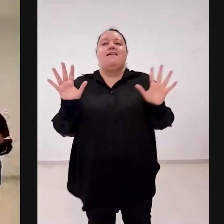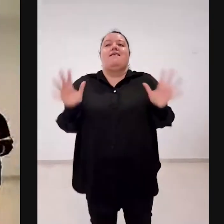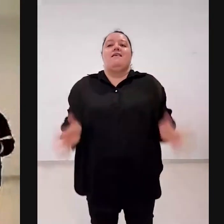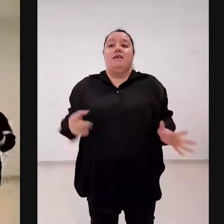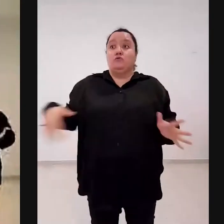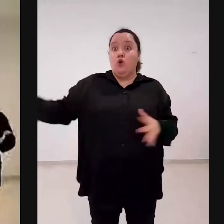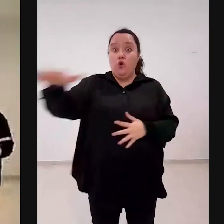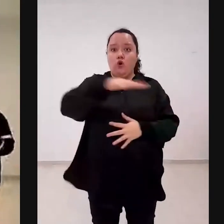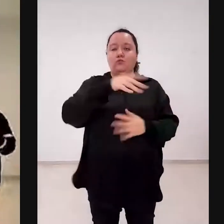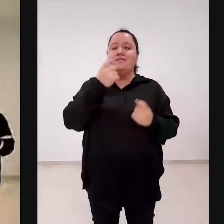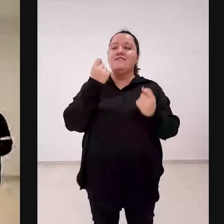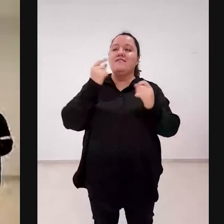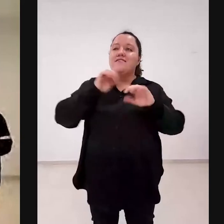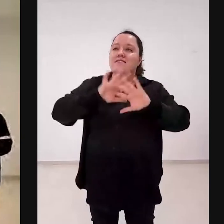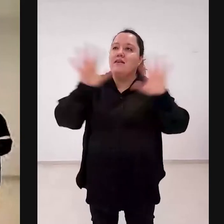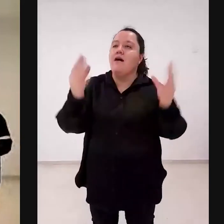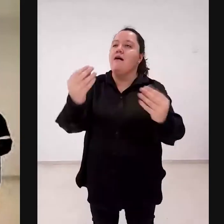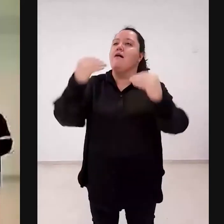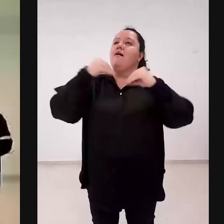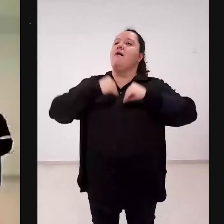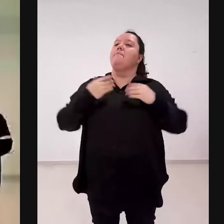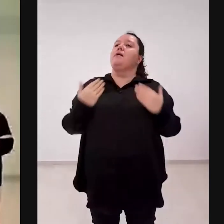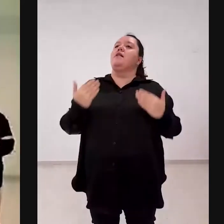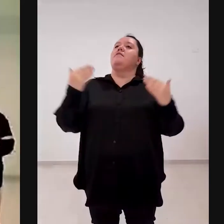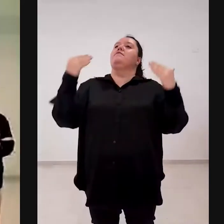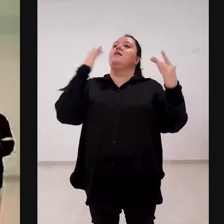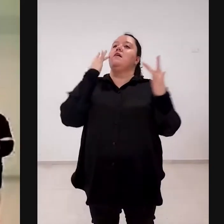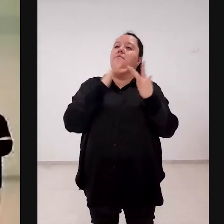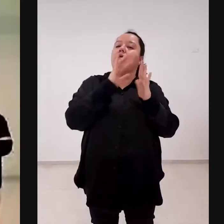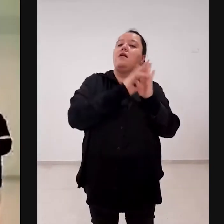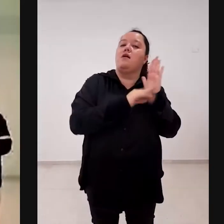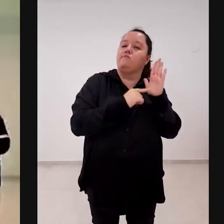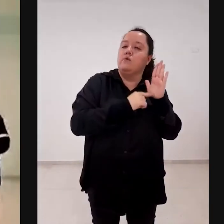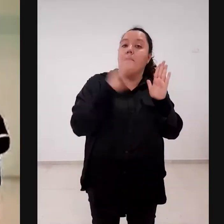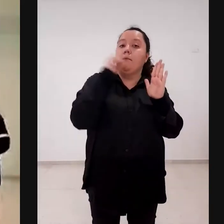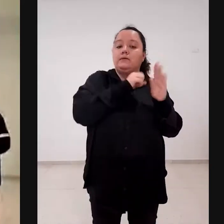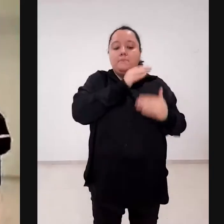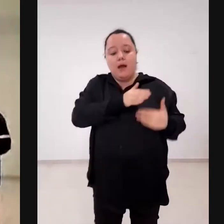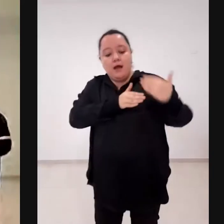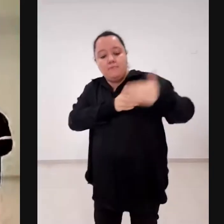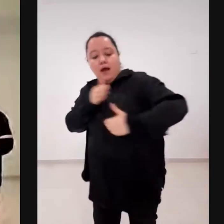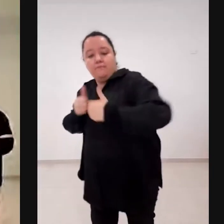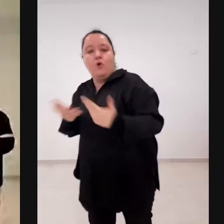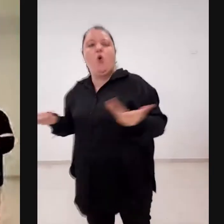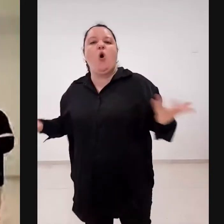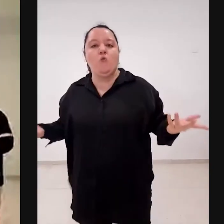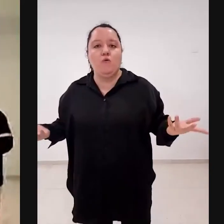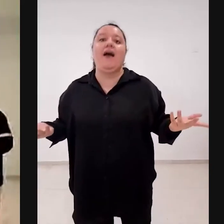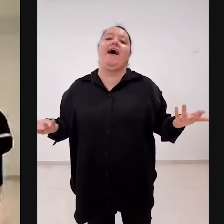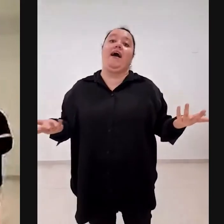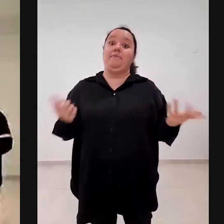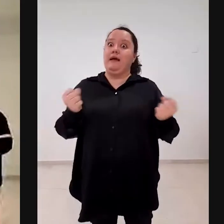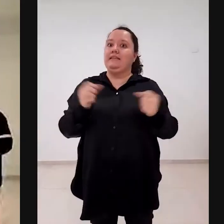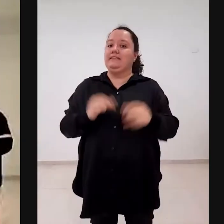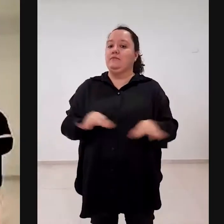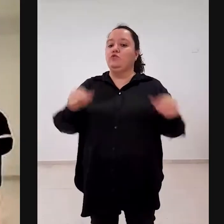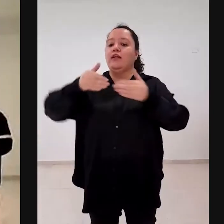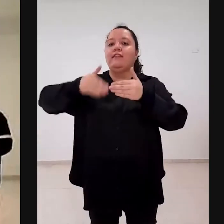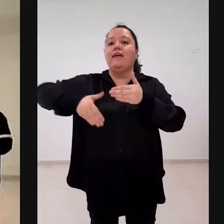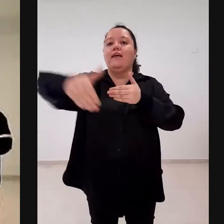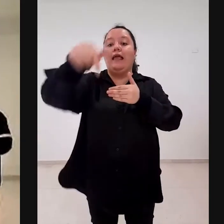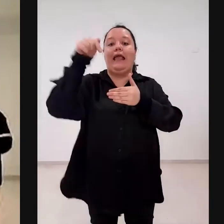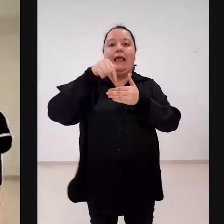cómo podemos que con esta reducción y cuáles son los pasos y porque lo más importante es que